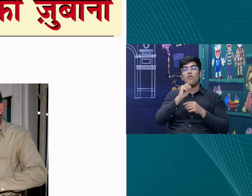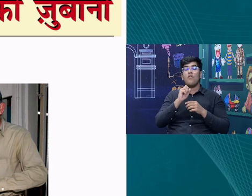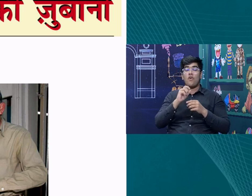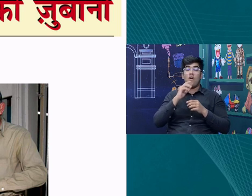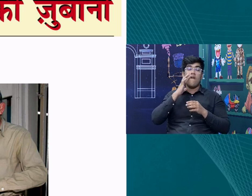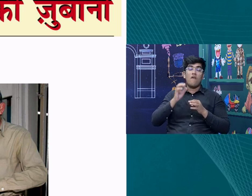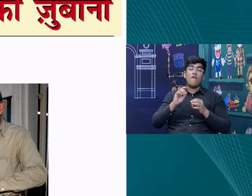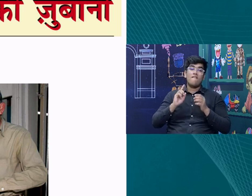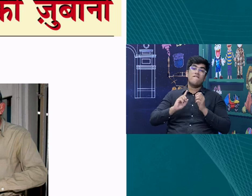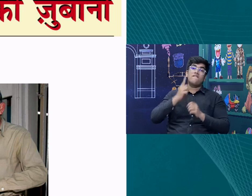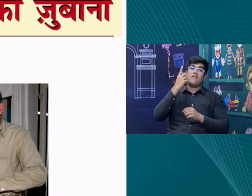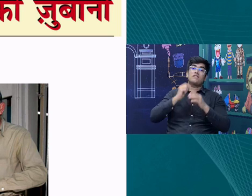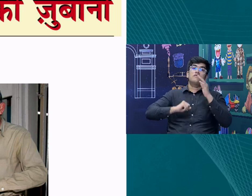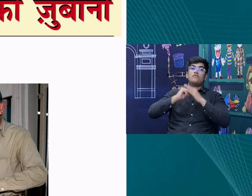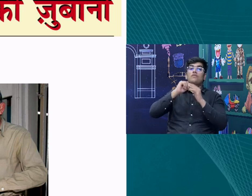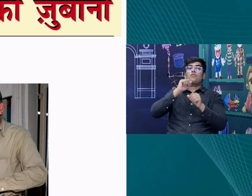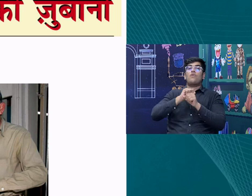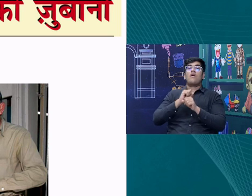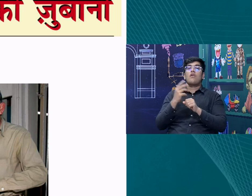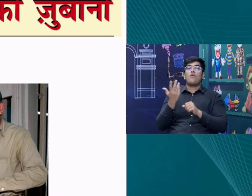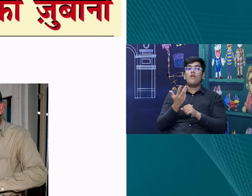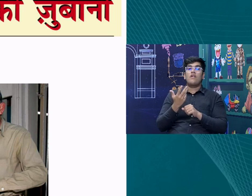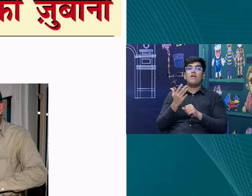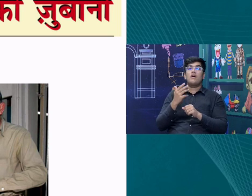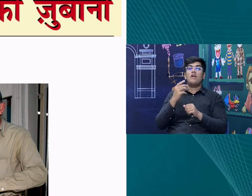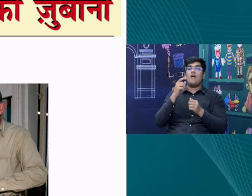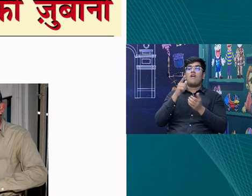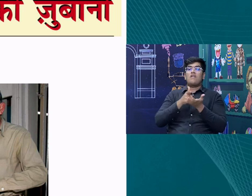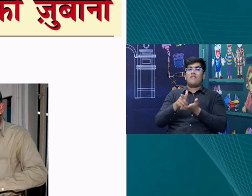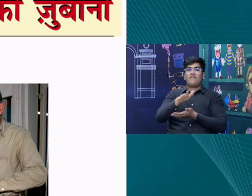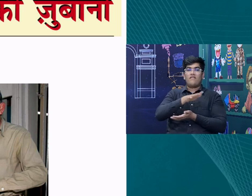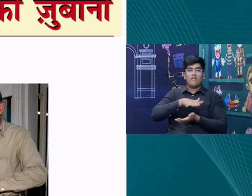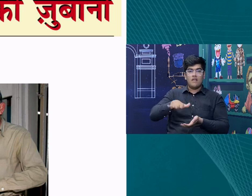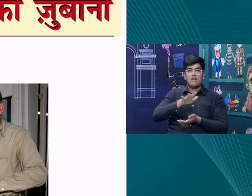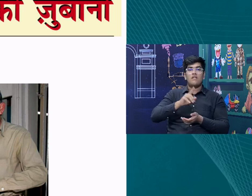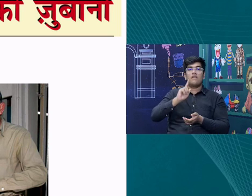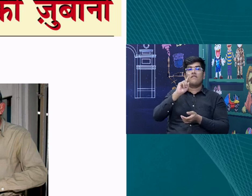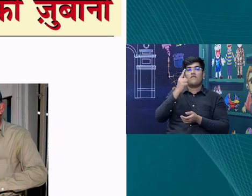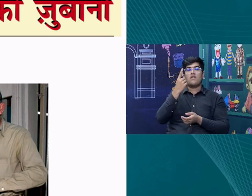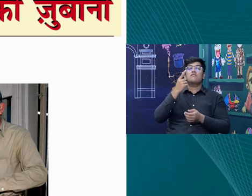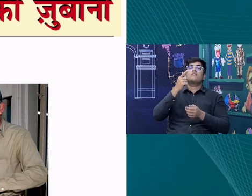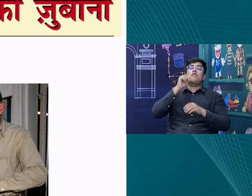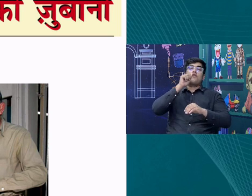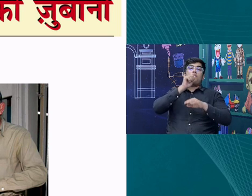एक ग्रामिल डाक सेवक थे, फिर वो पैकर हुए, तो जो काम